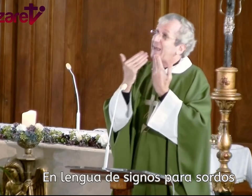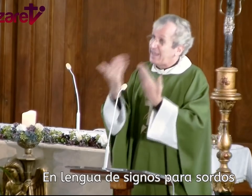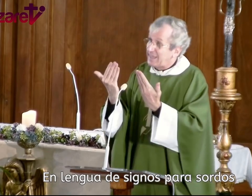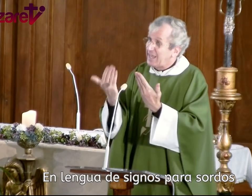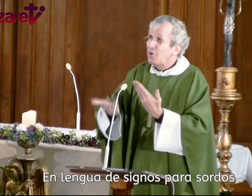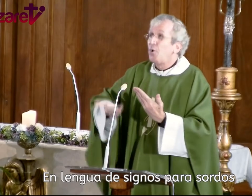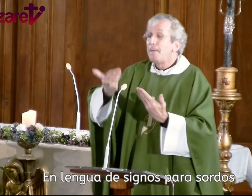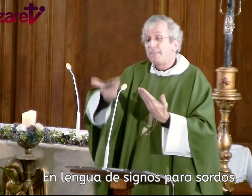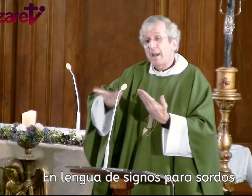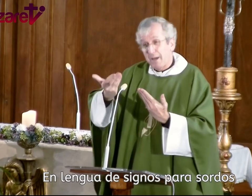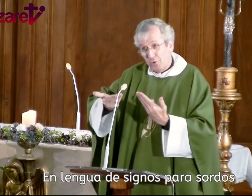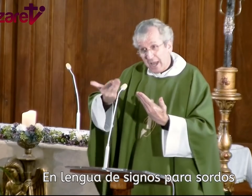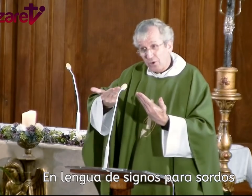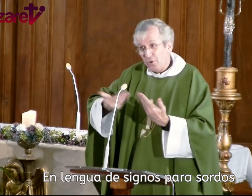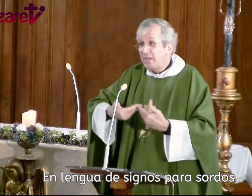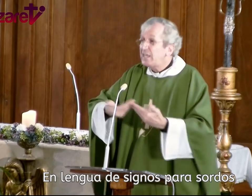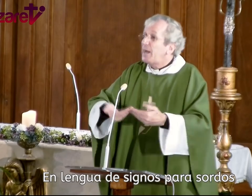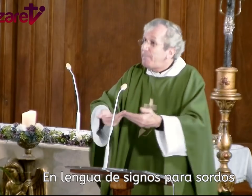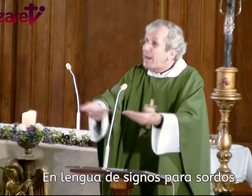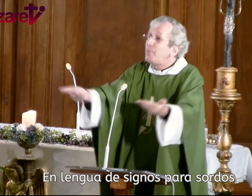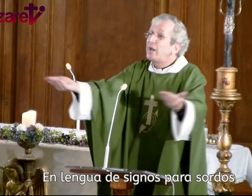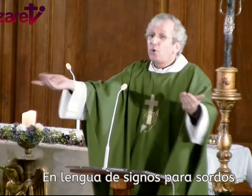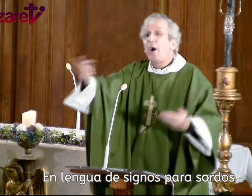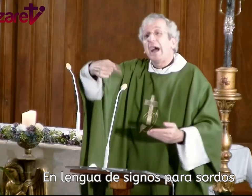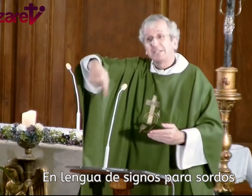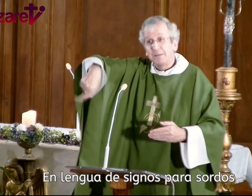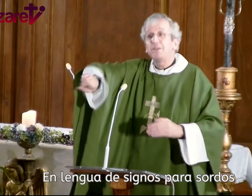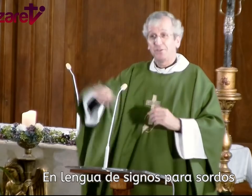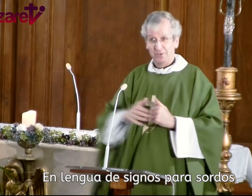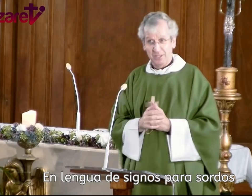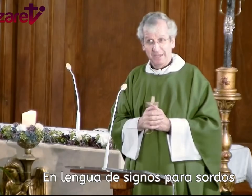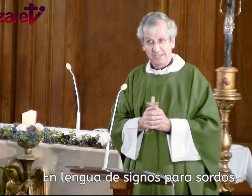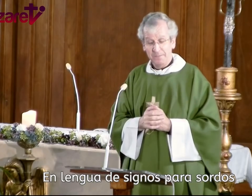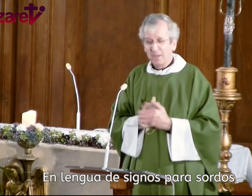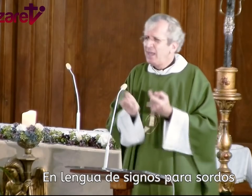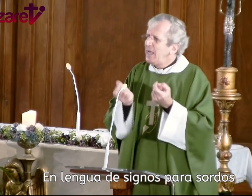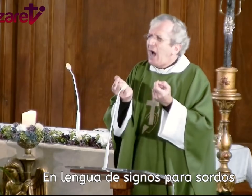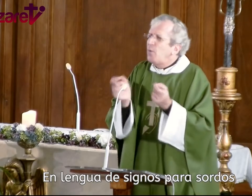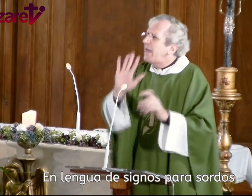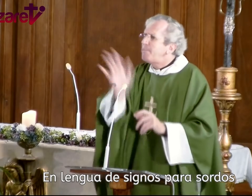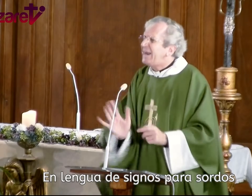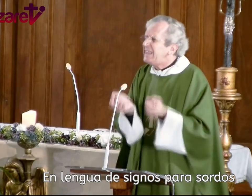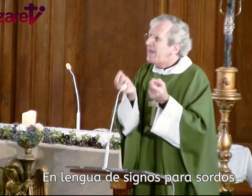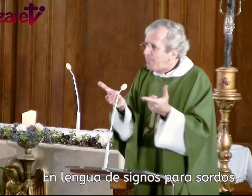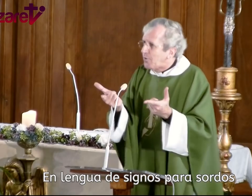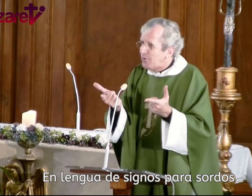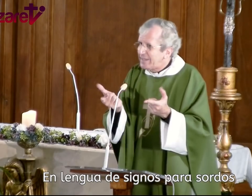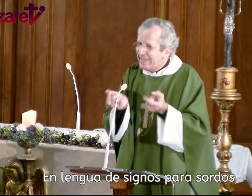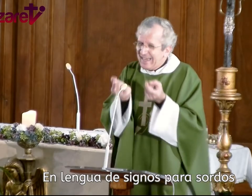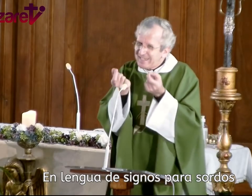agradecerlo Para valorarlo Y para ponerlo Al servicio De los demás Aunque parezca poco Ese